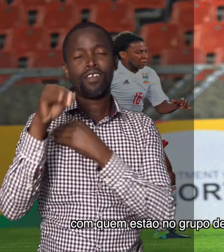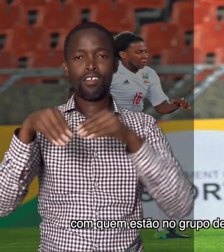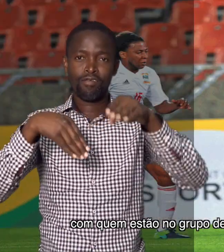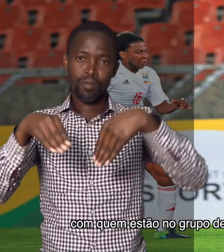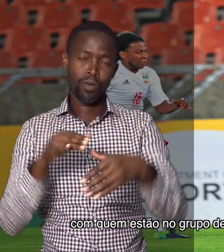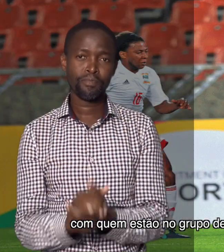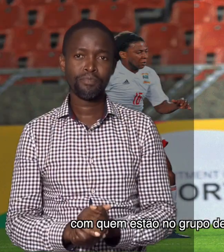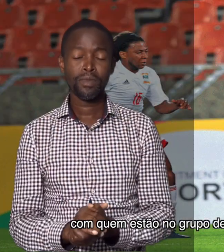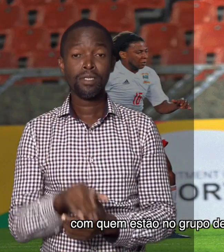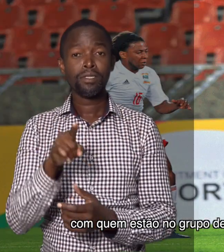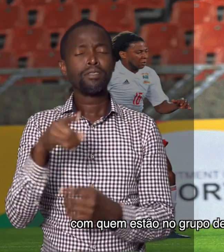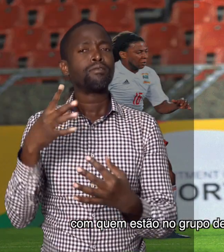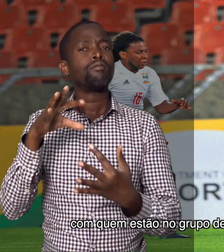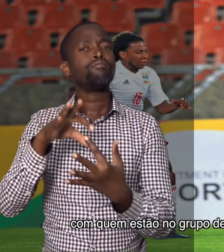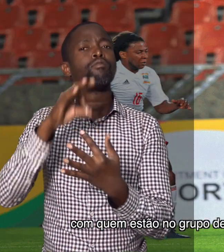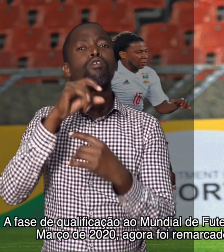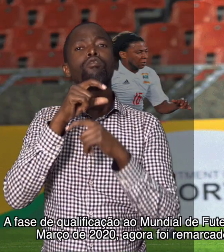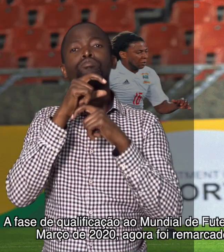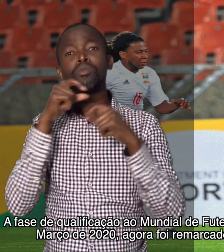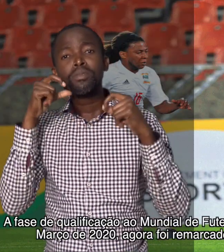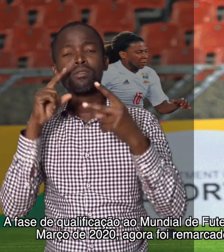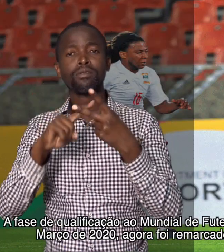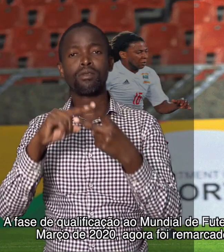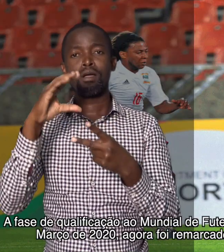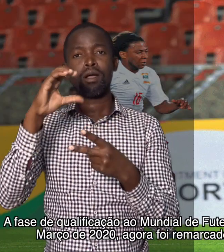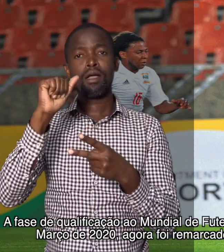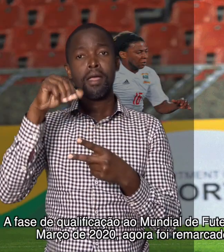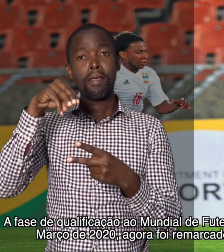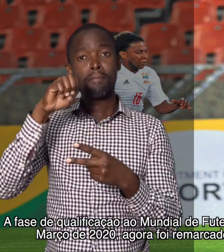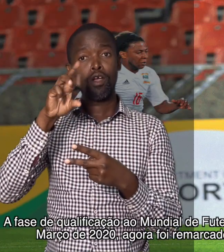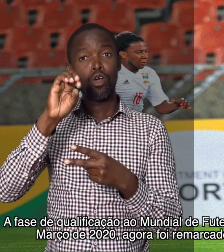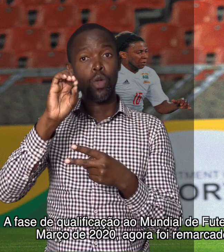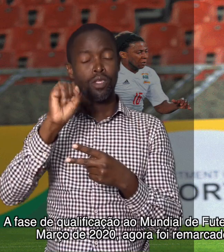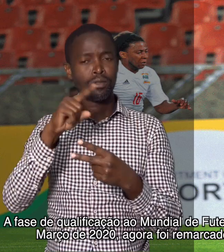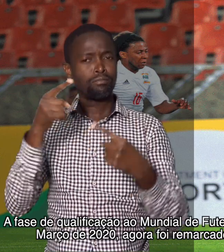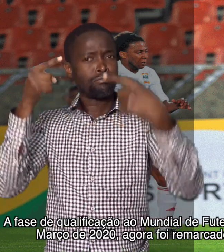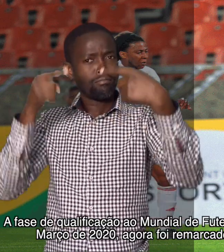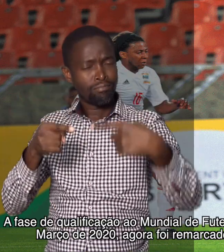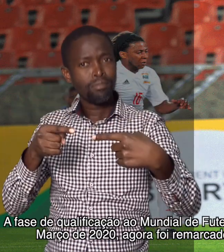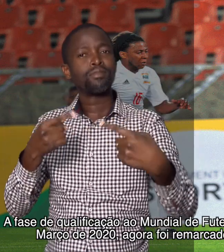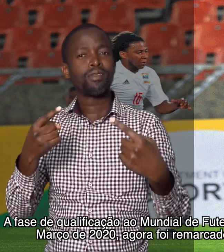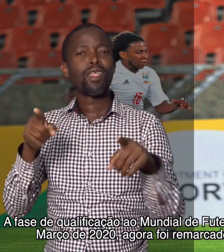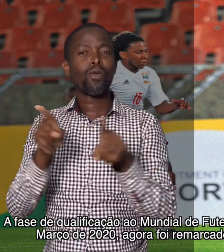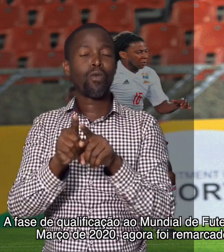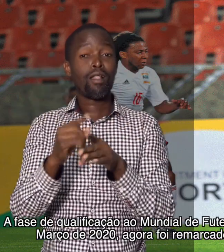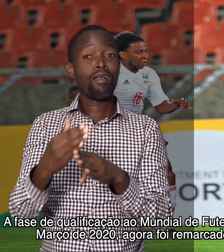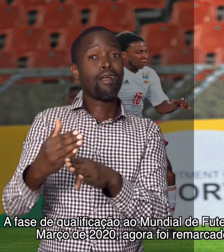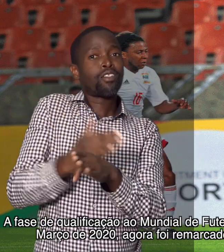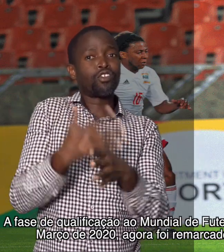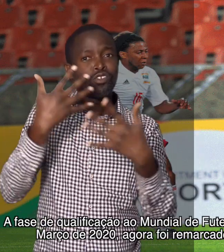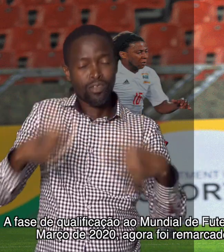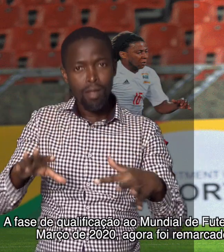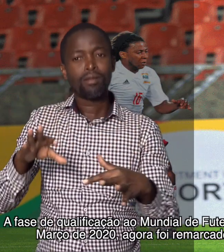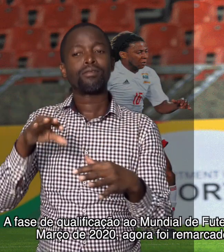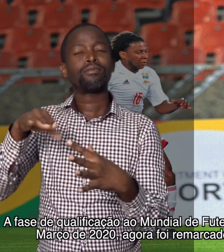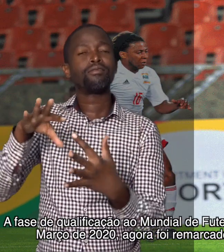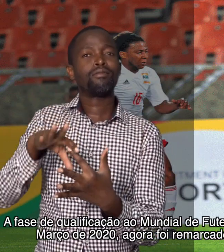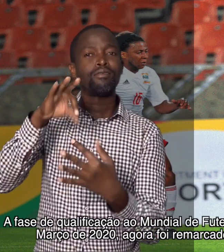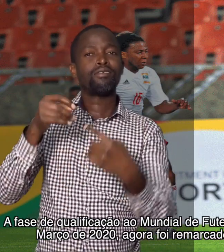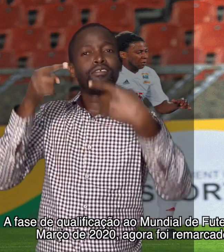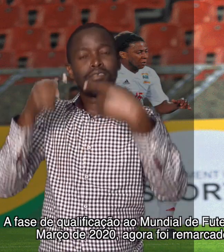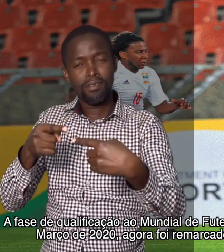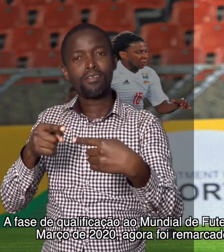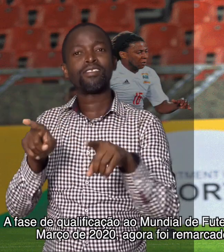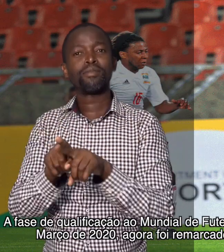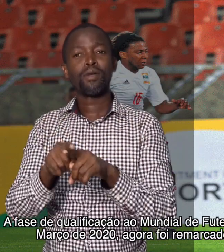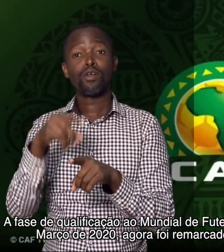ao Can 2021. A Fase de Qualificação Mundial de Futebol Qatar 2022, que